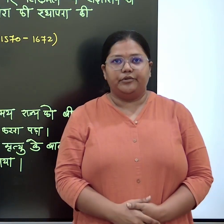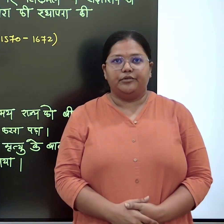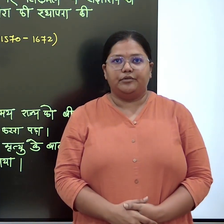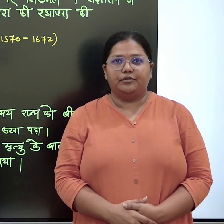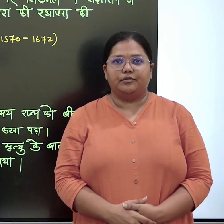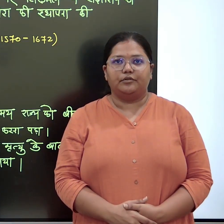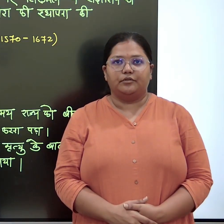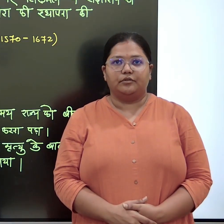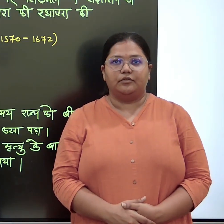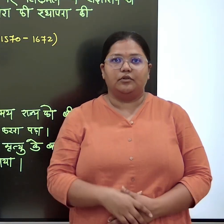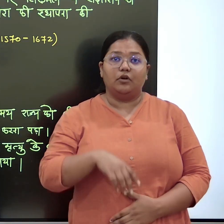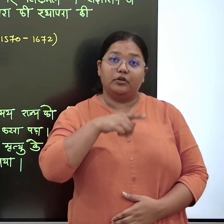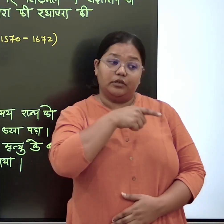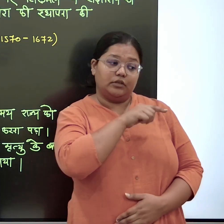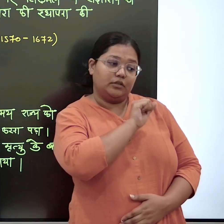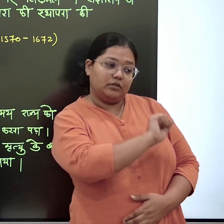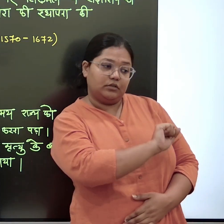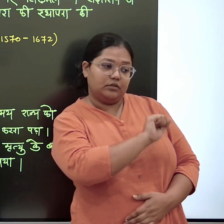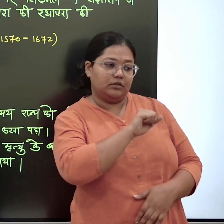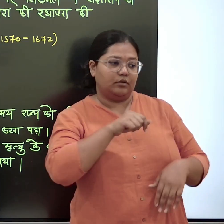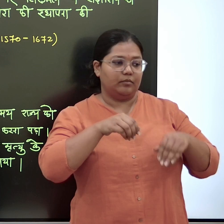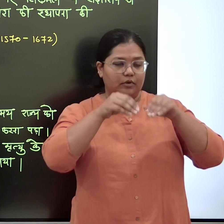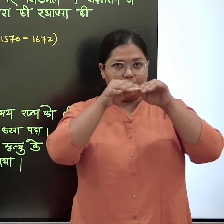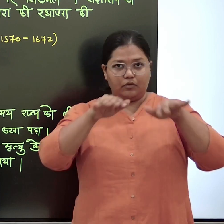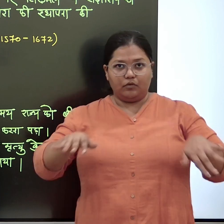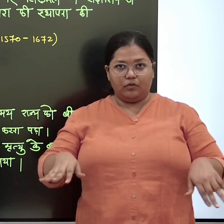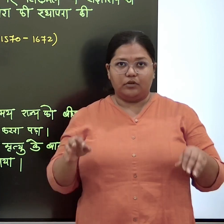की और उस वंश का नाम है